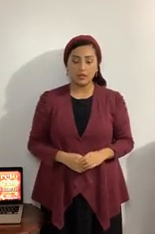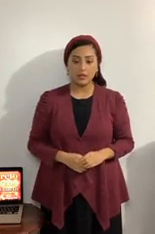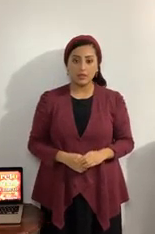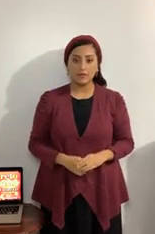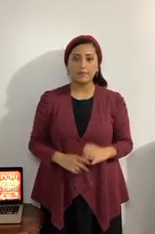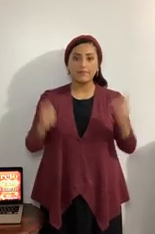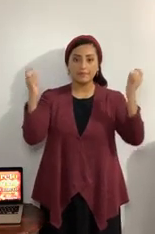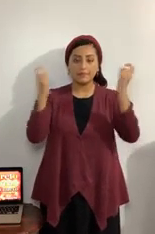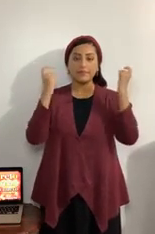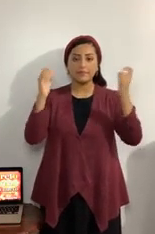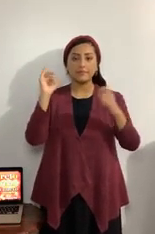Aleluya.